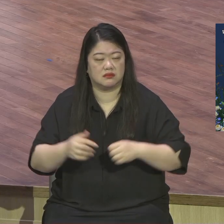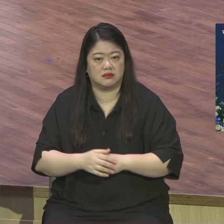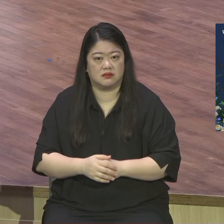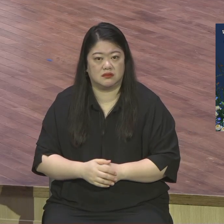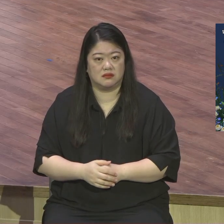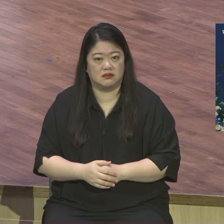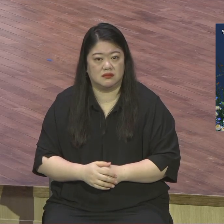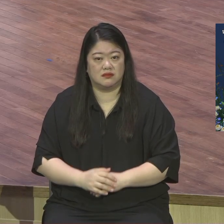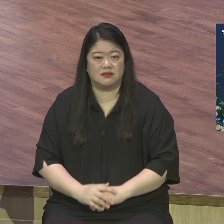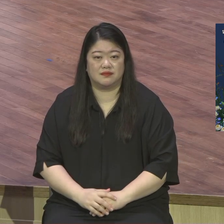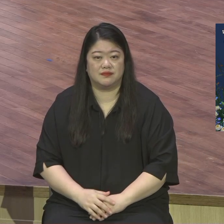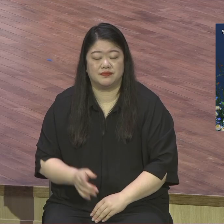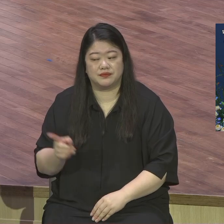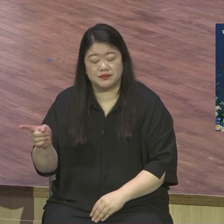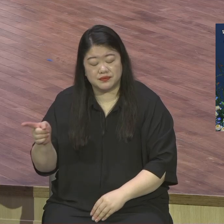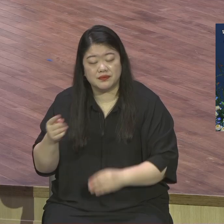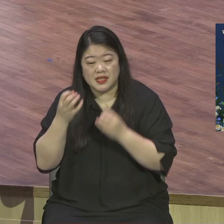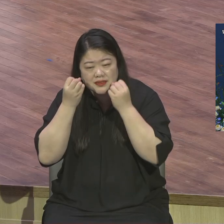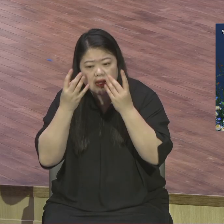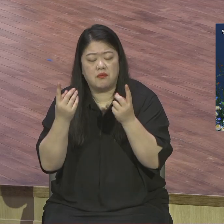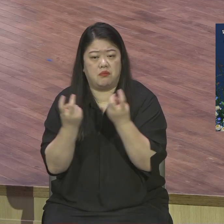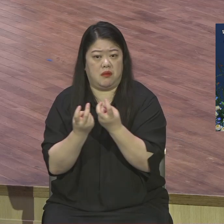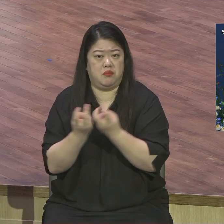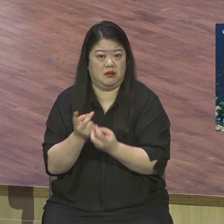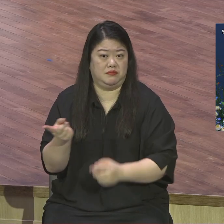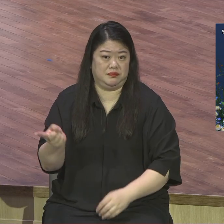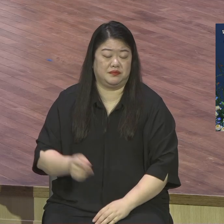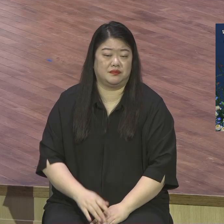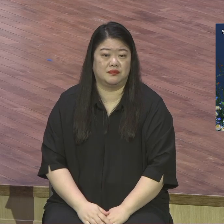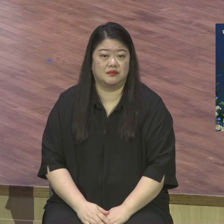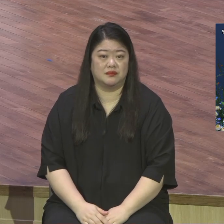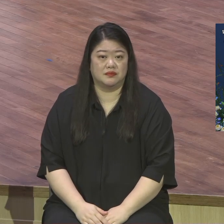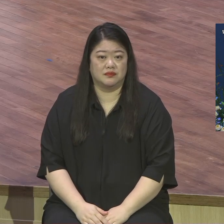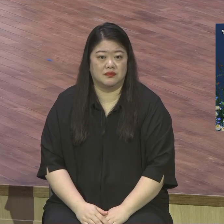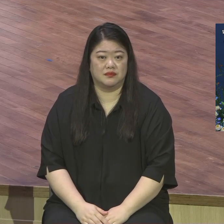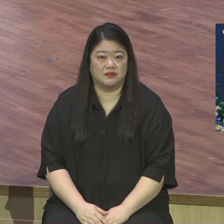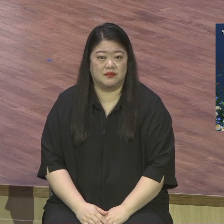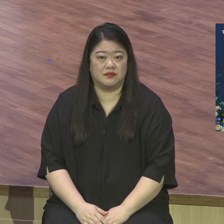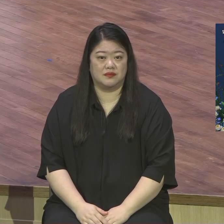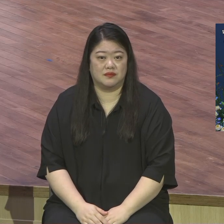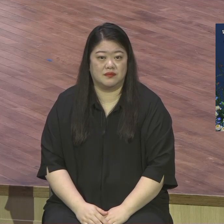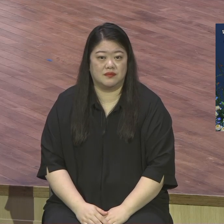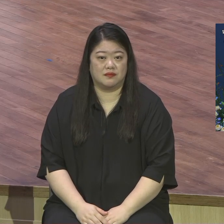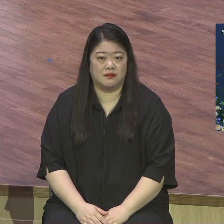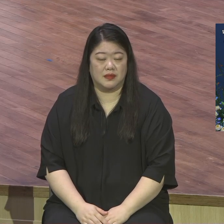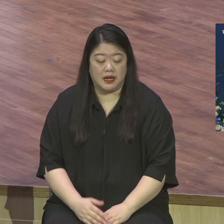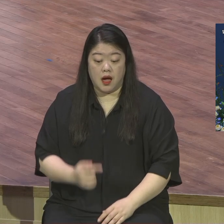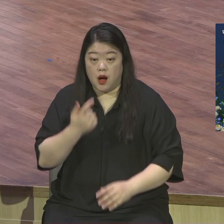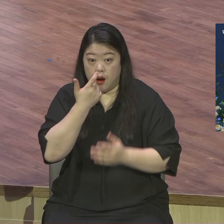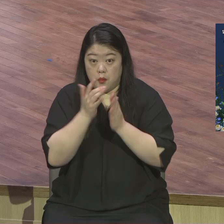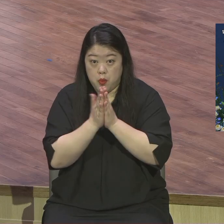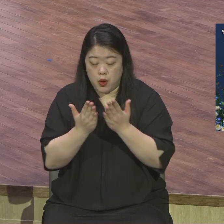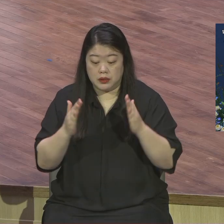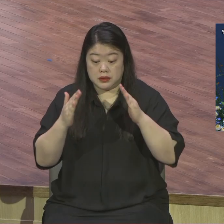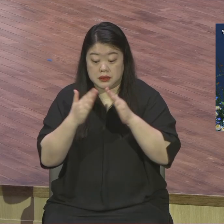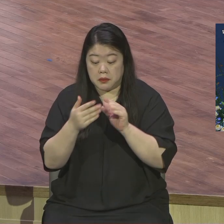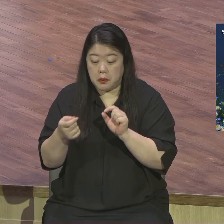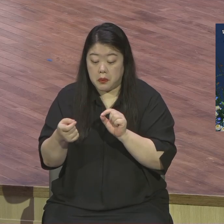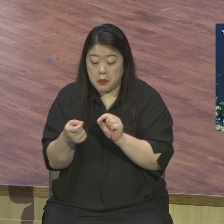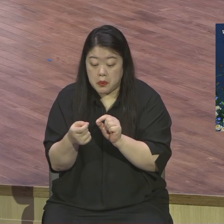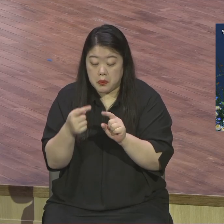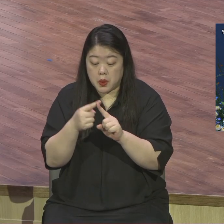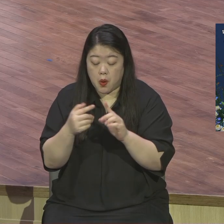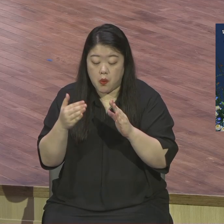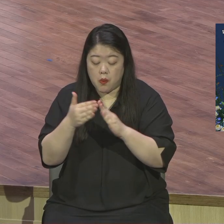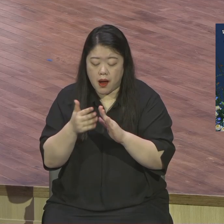지금 이런 지금 자기가 사는 지역에 등록을 해서 교회에서 지금 활동하는